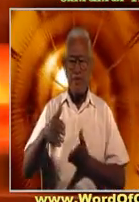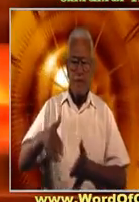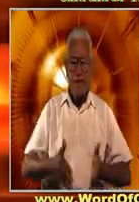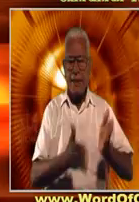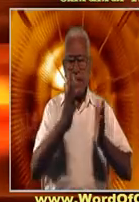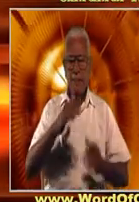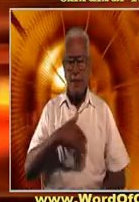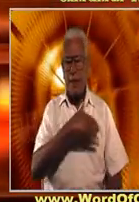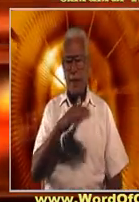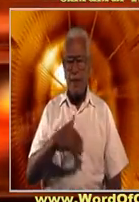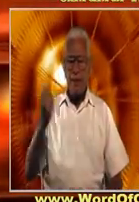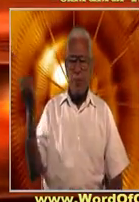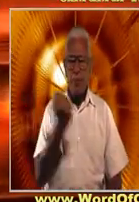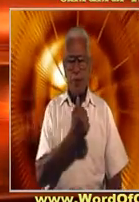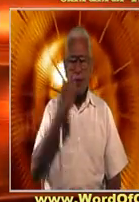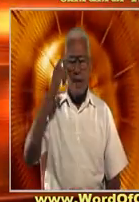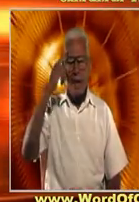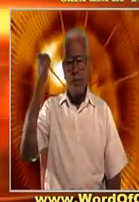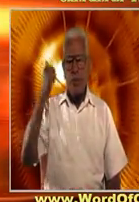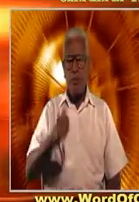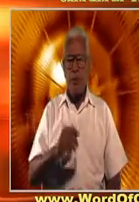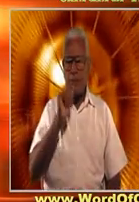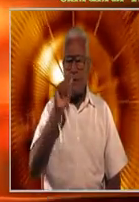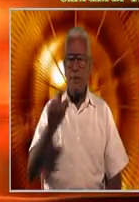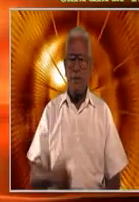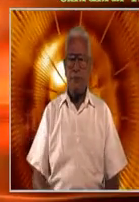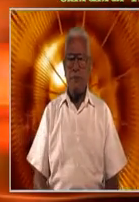வmareியை நாங்கள் எப்படியறியோ migrate்ౌ deployed